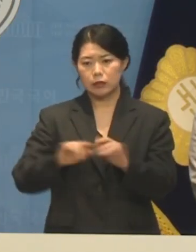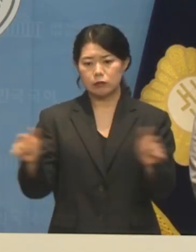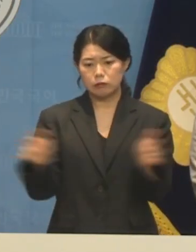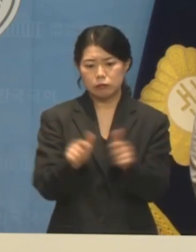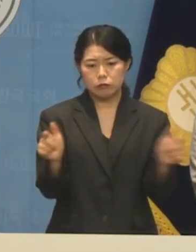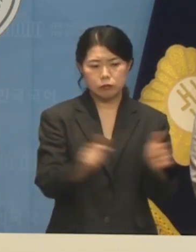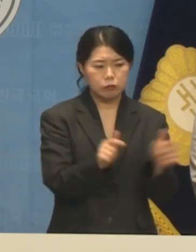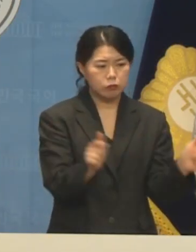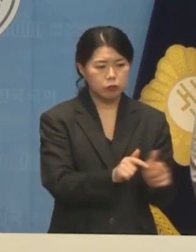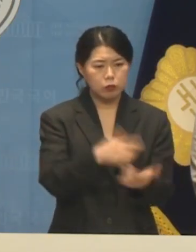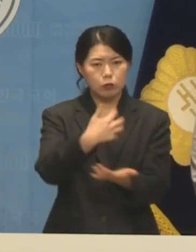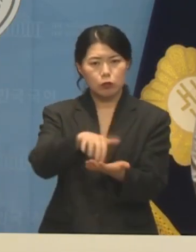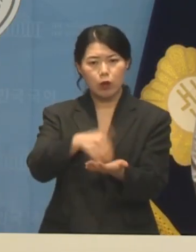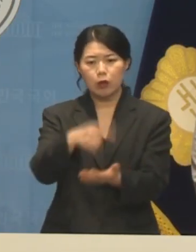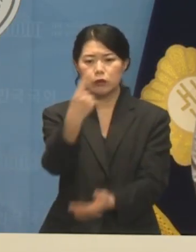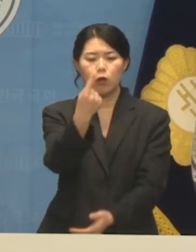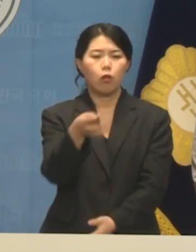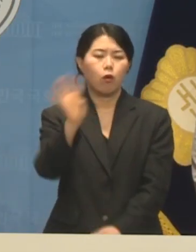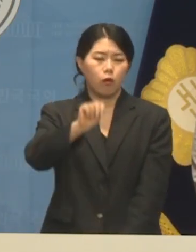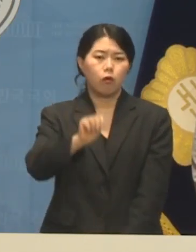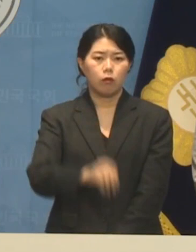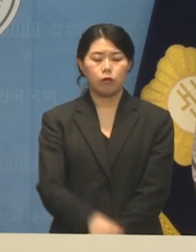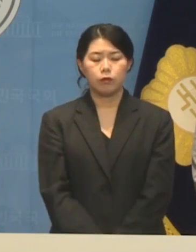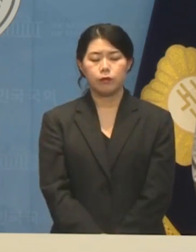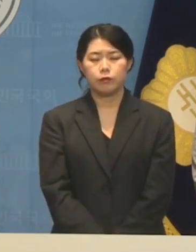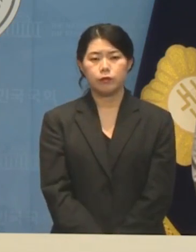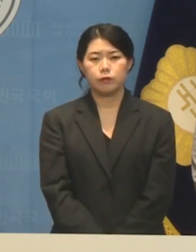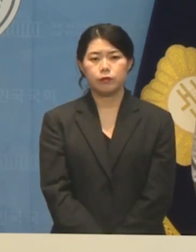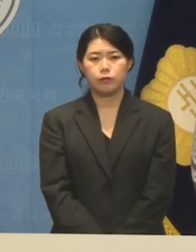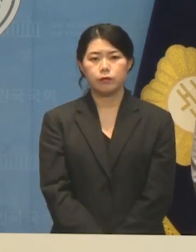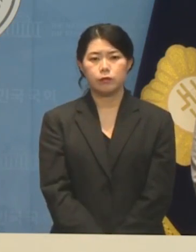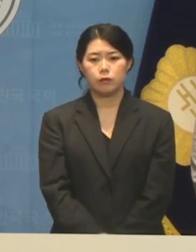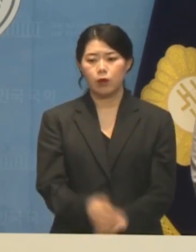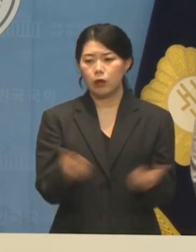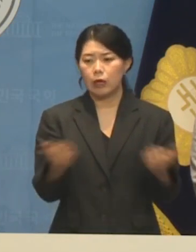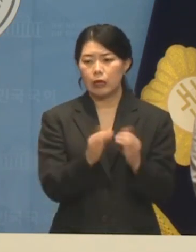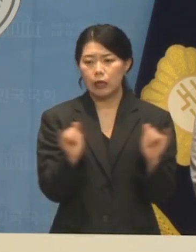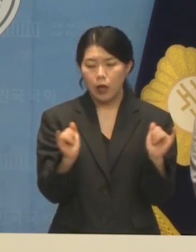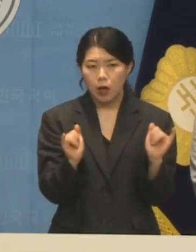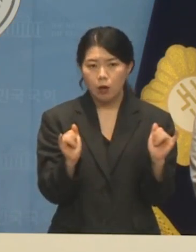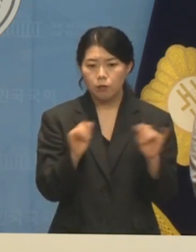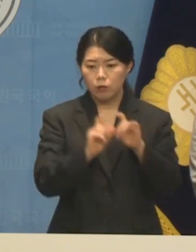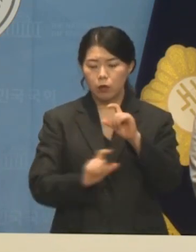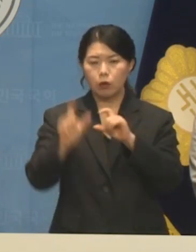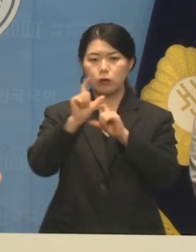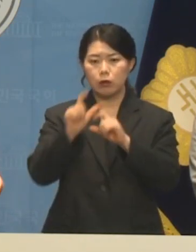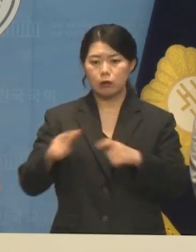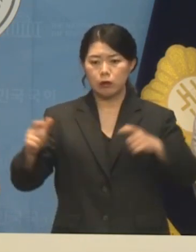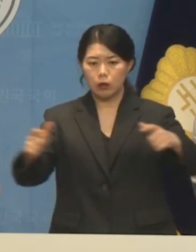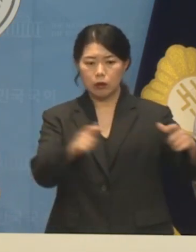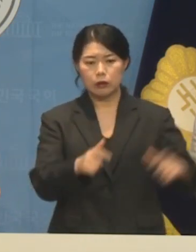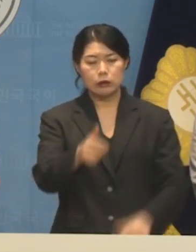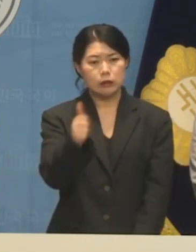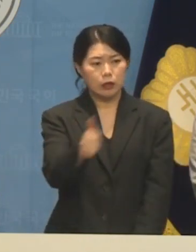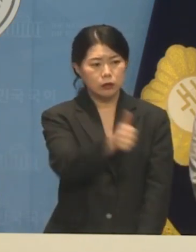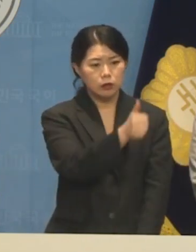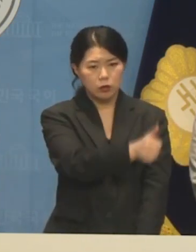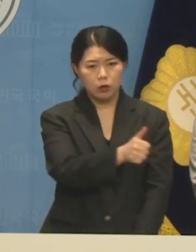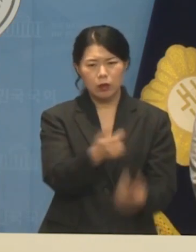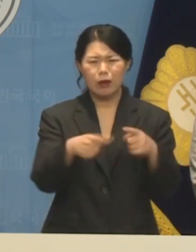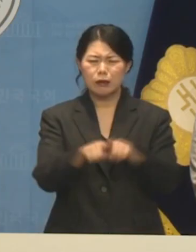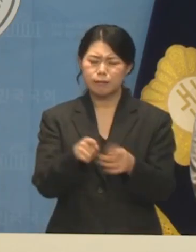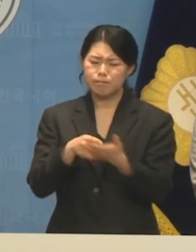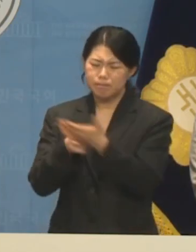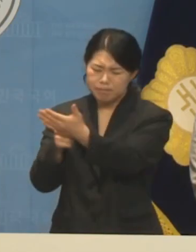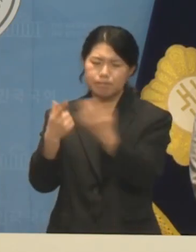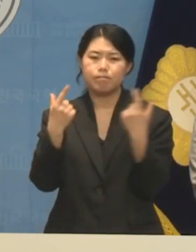무려 1,000억 원 정도 달하고 있습니다. 그래서 우리 종사하는 노동자들뿐만 아니라 지방자치단체장들도 공동으로 요구하는